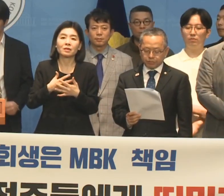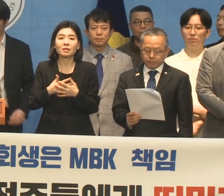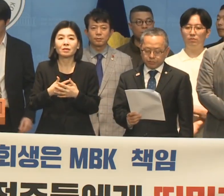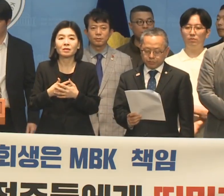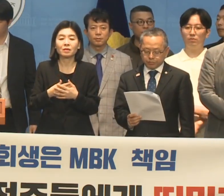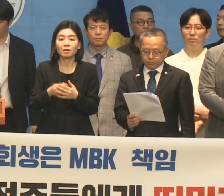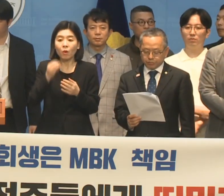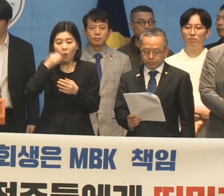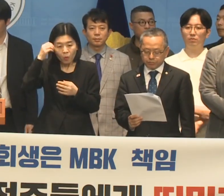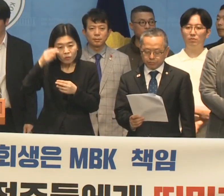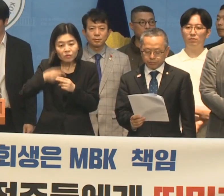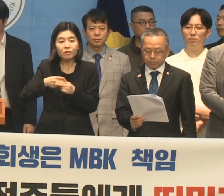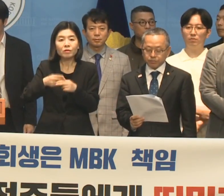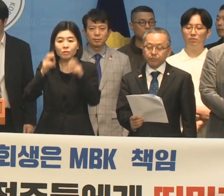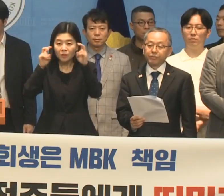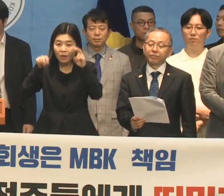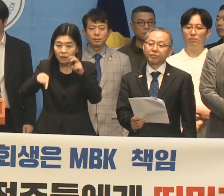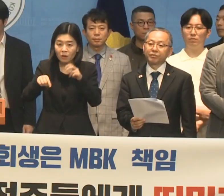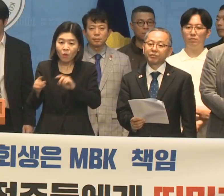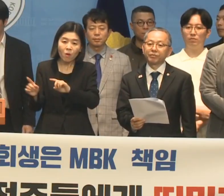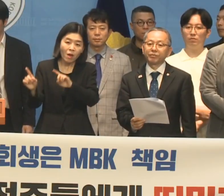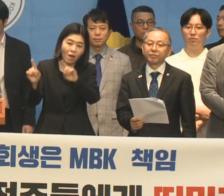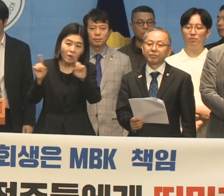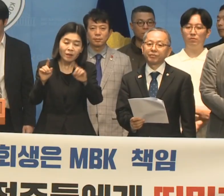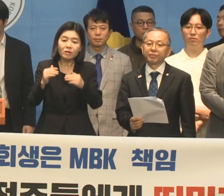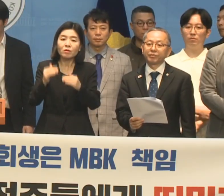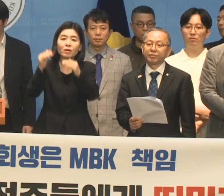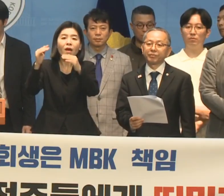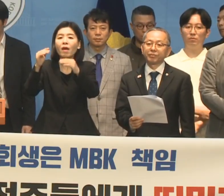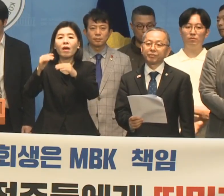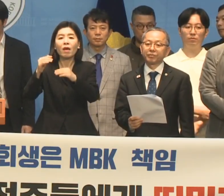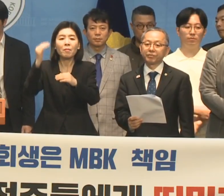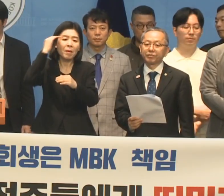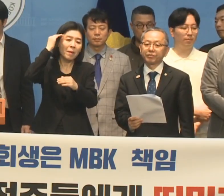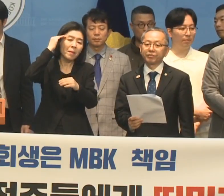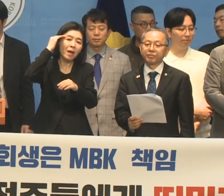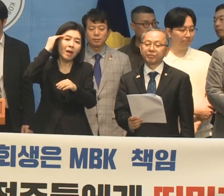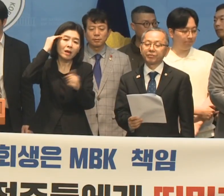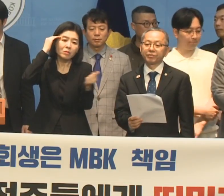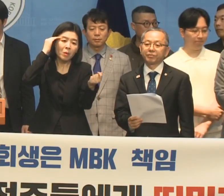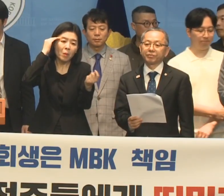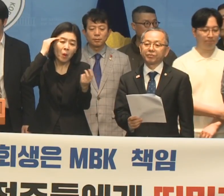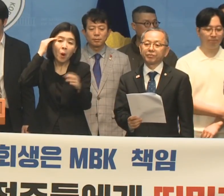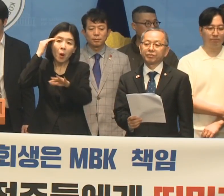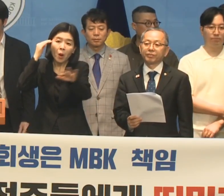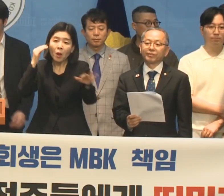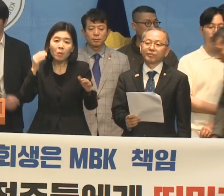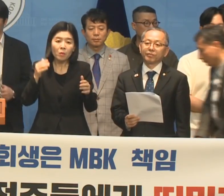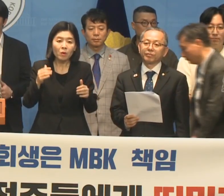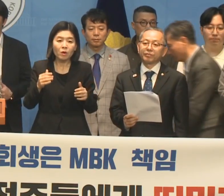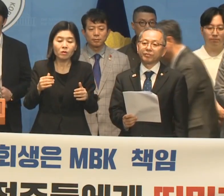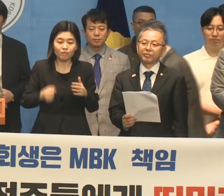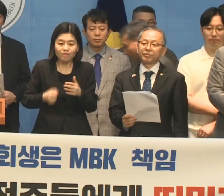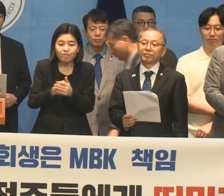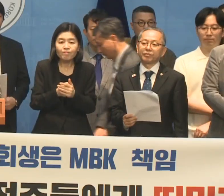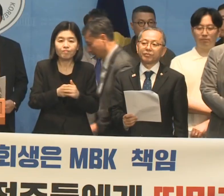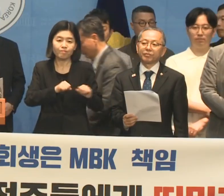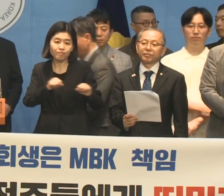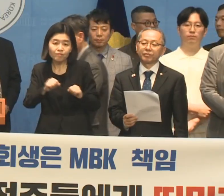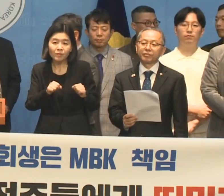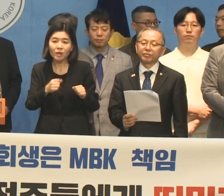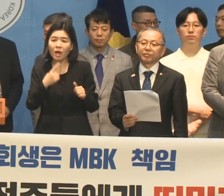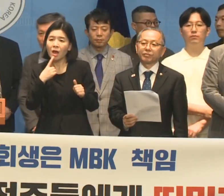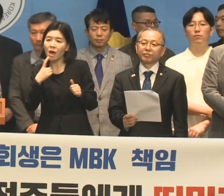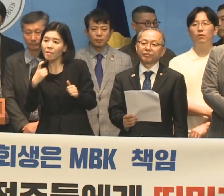홈플러스에서는 회생 절차 조기 종료에 걸림돌이 되고 있다며 소수의 용기 있는 입점 점주들을